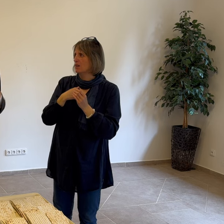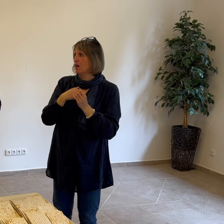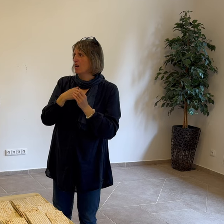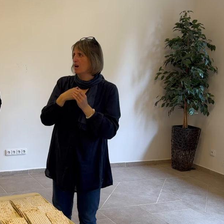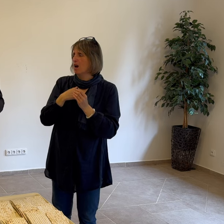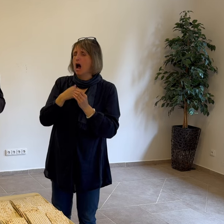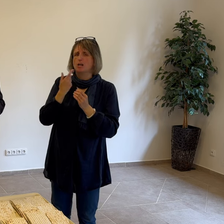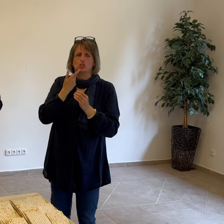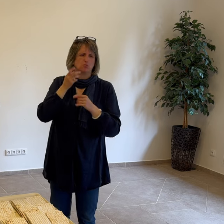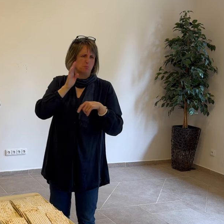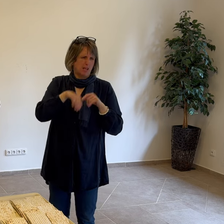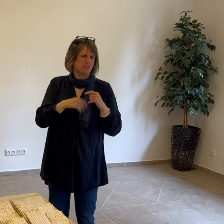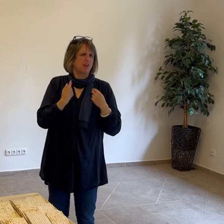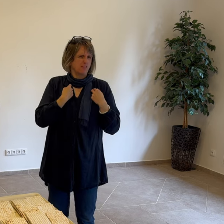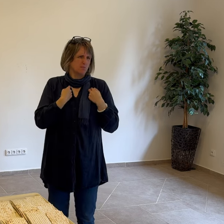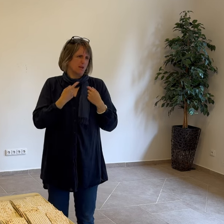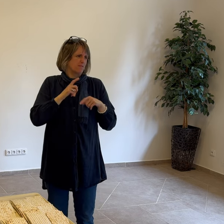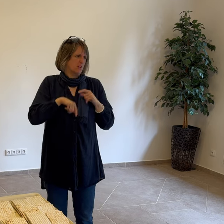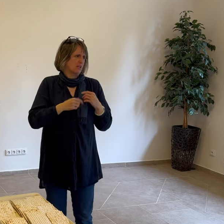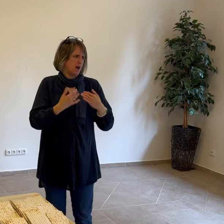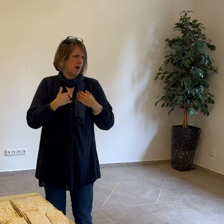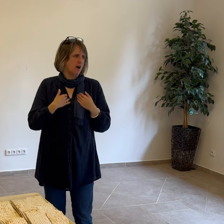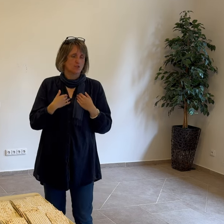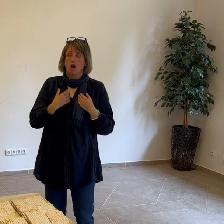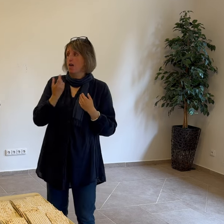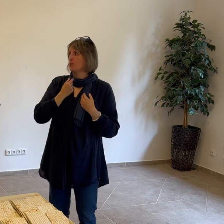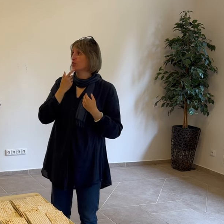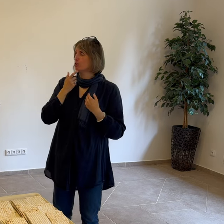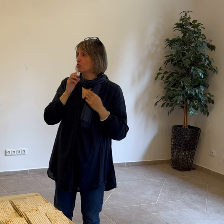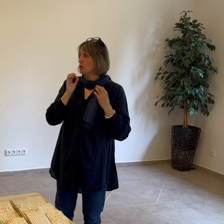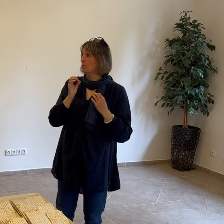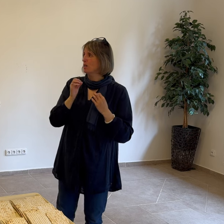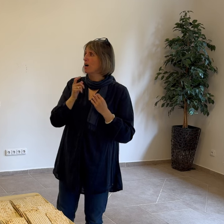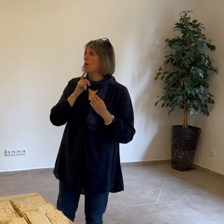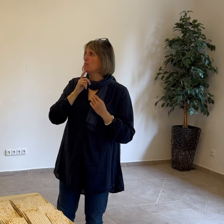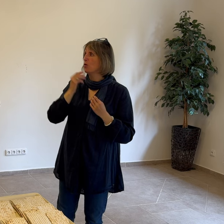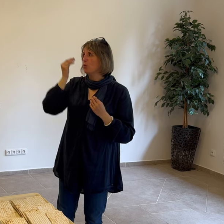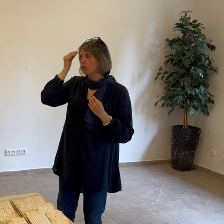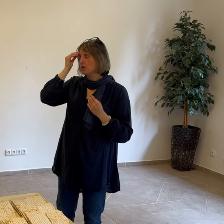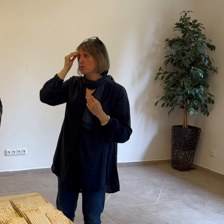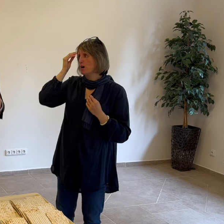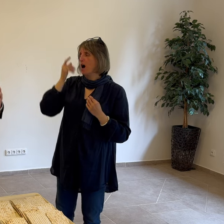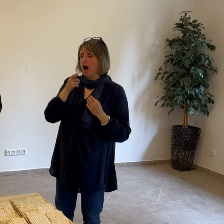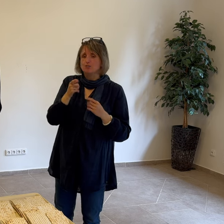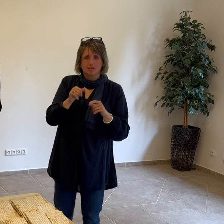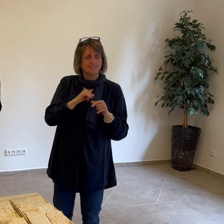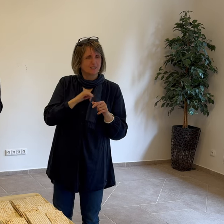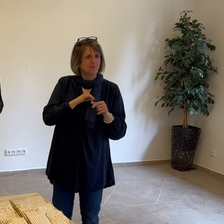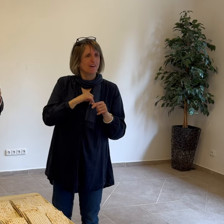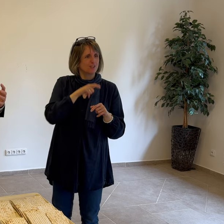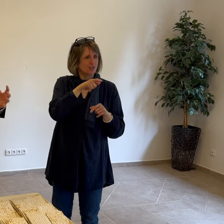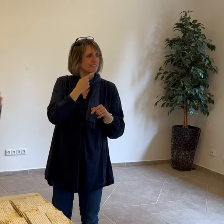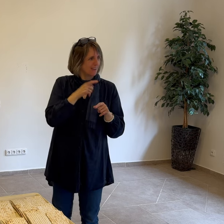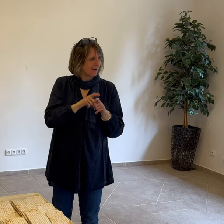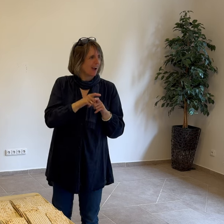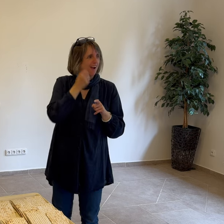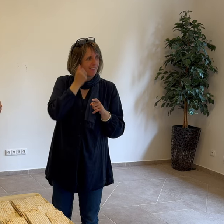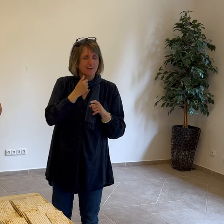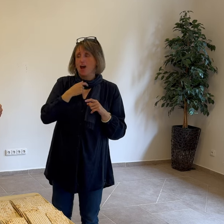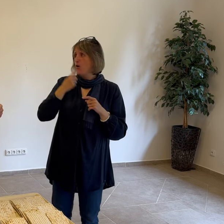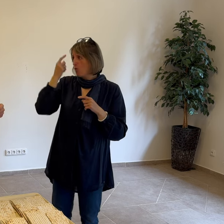sebe ale upozorní na Boha tak lidé si uvědomují že on si uvědomuje on se za to modlil to je přece boží